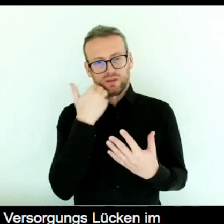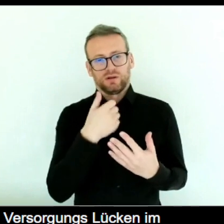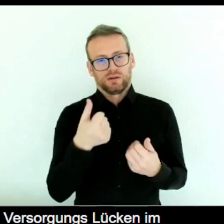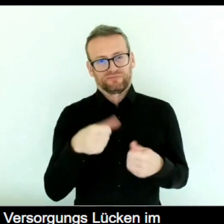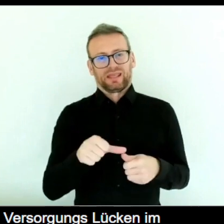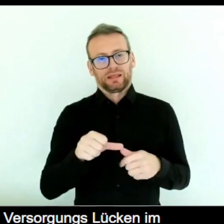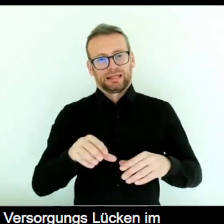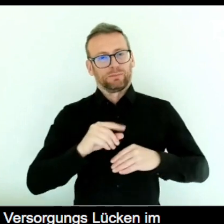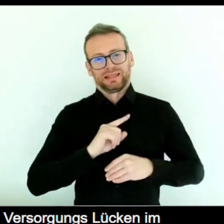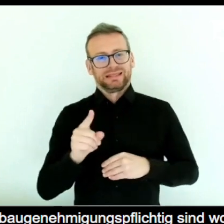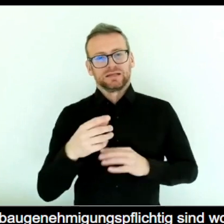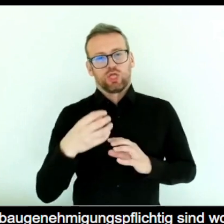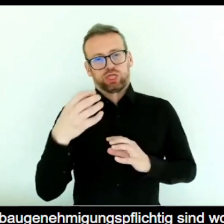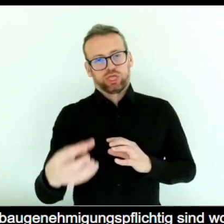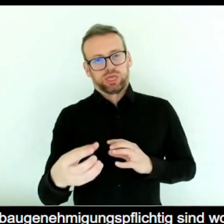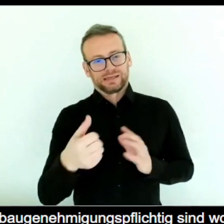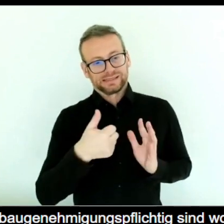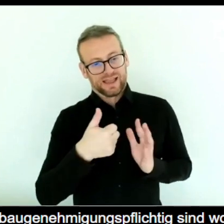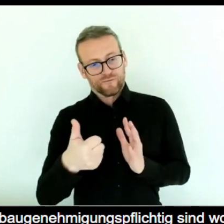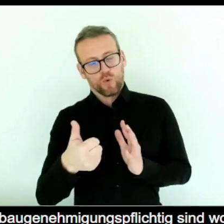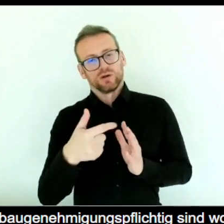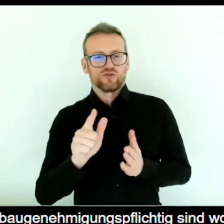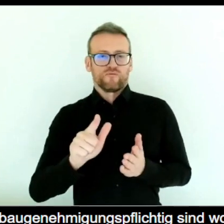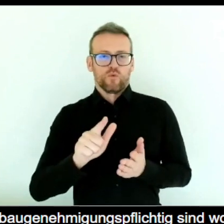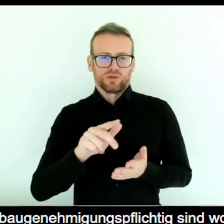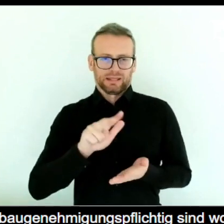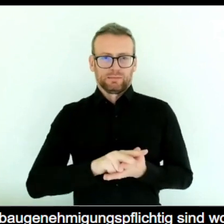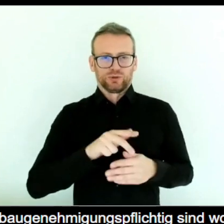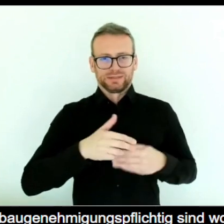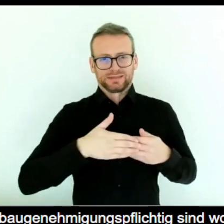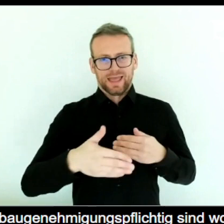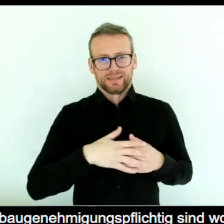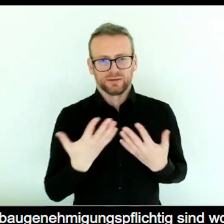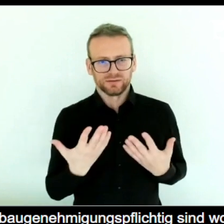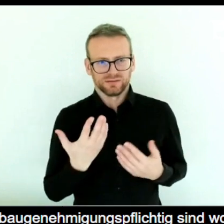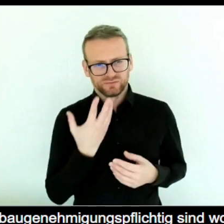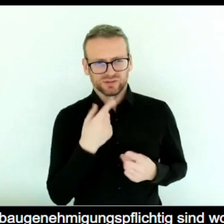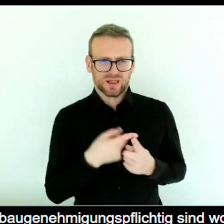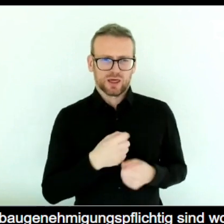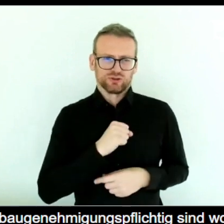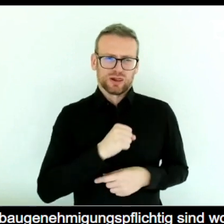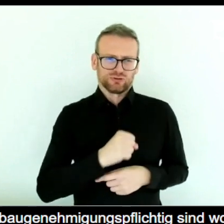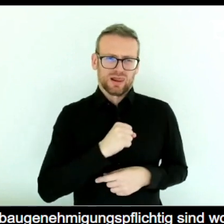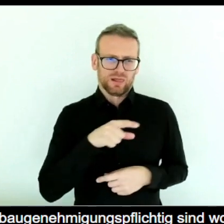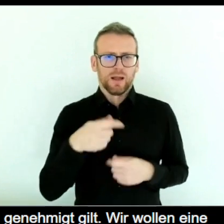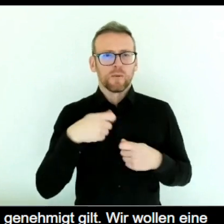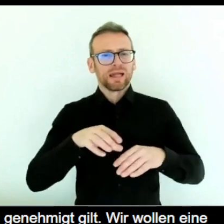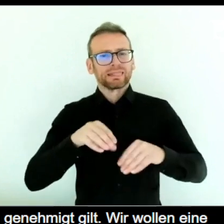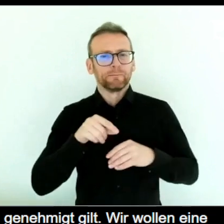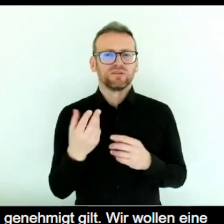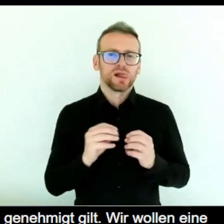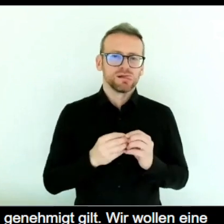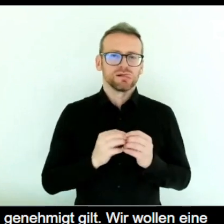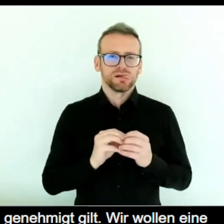Vorgaben eingehalten werden, zum Beispiel Brandschutz und Distanzsicherheit. Wir haben uns dann heute auch mit Verkehrsthemen